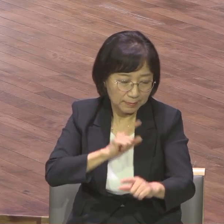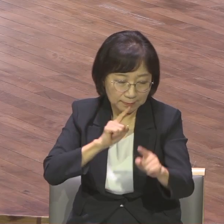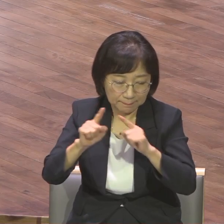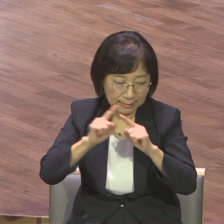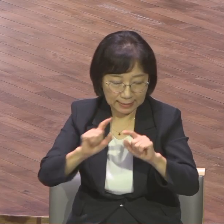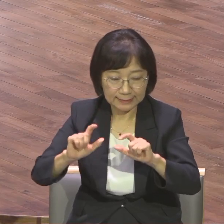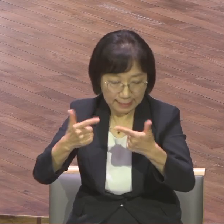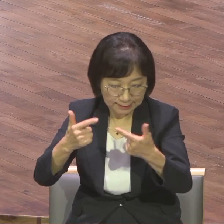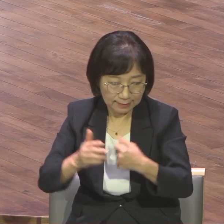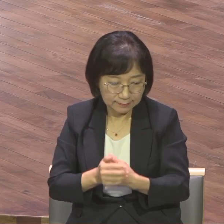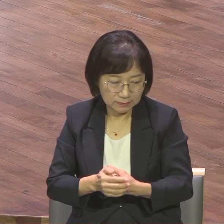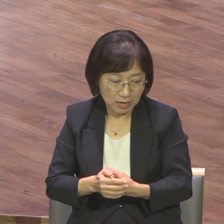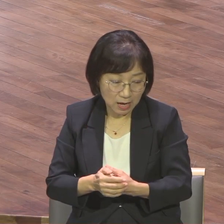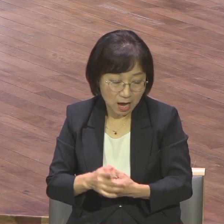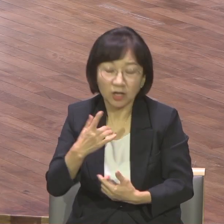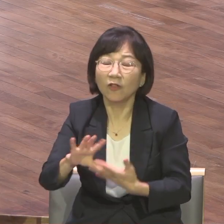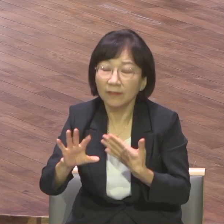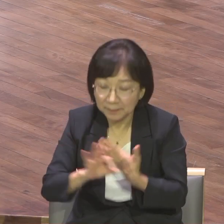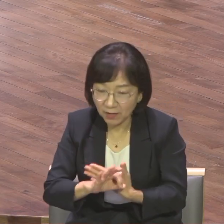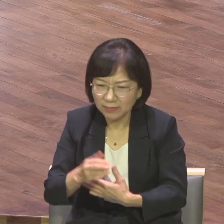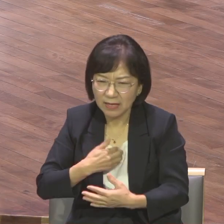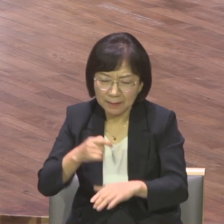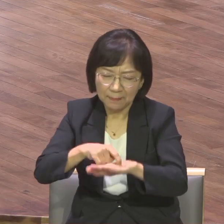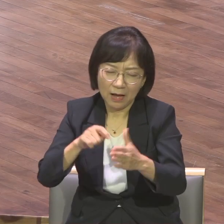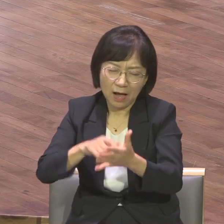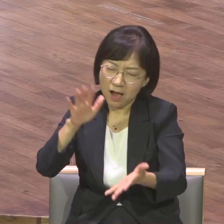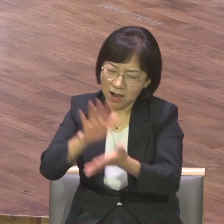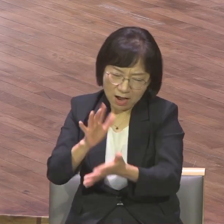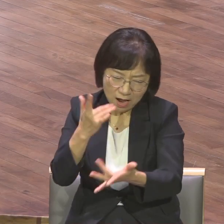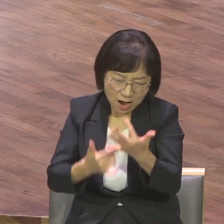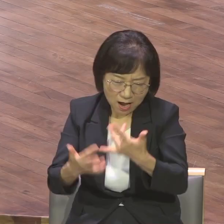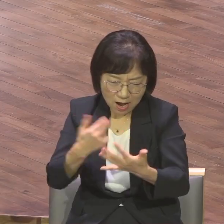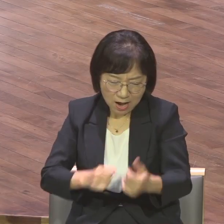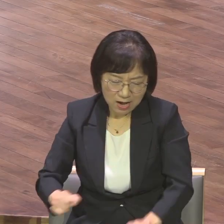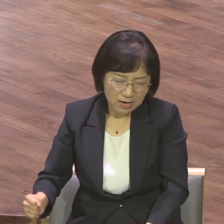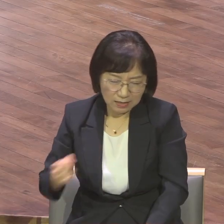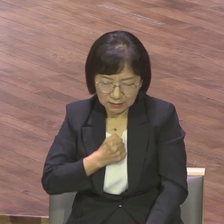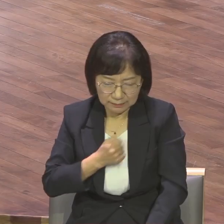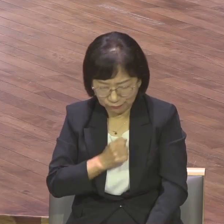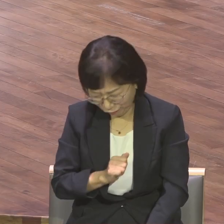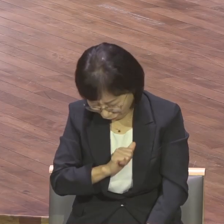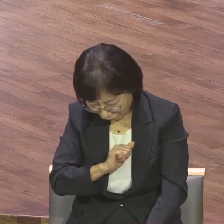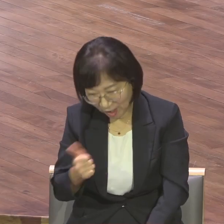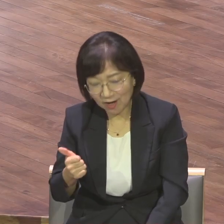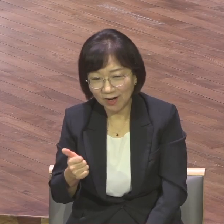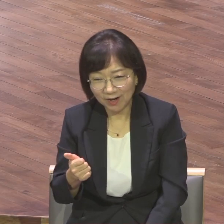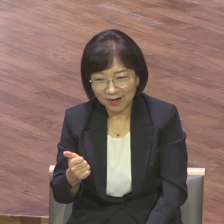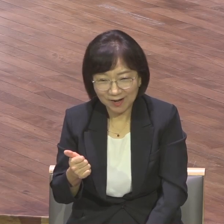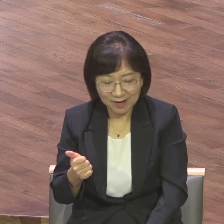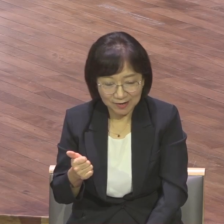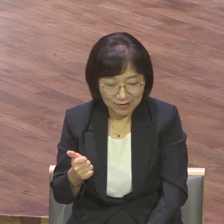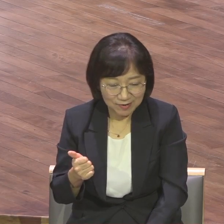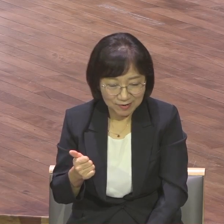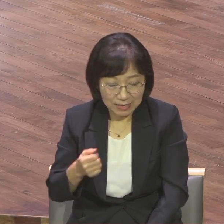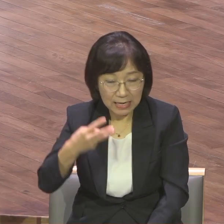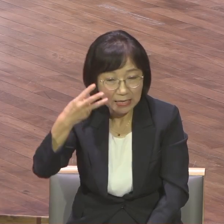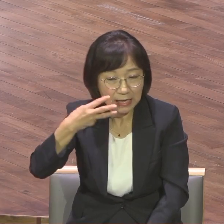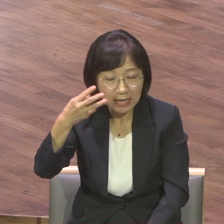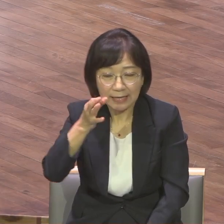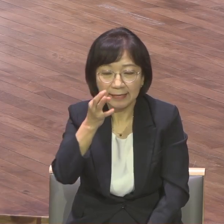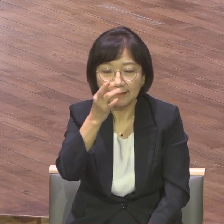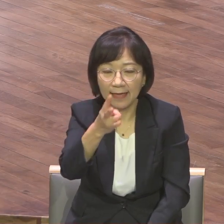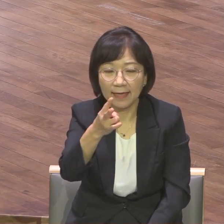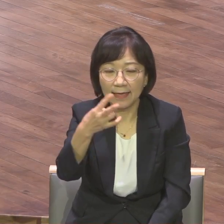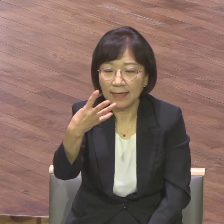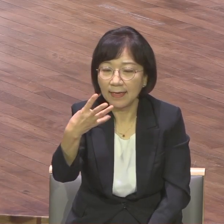하면 나의 마음이 부붙는 것 같아서 골수에 사무치니 답답하여 견딜 수 없나이다. 이